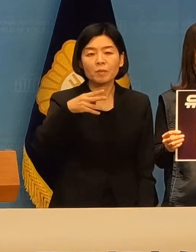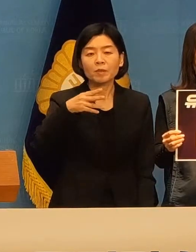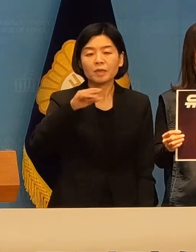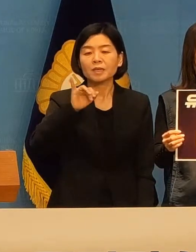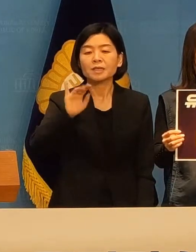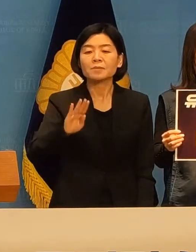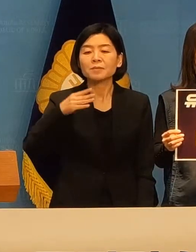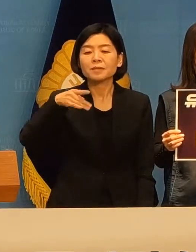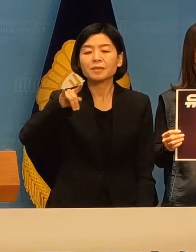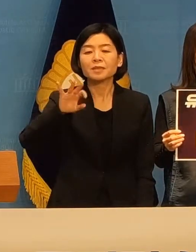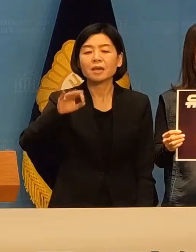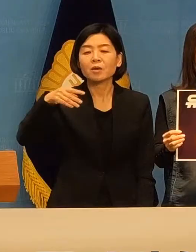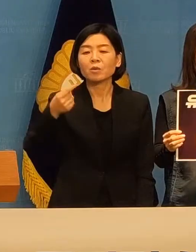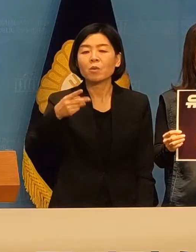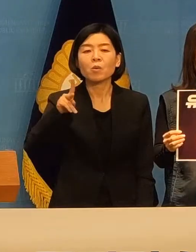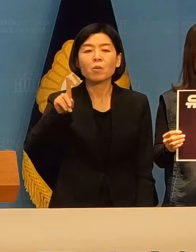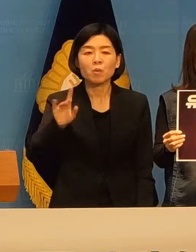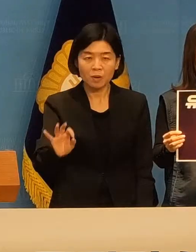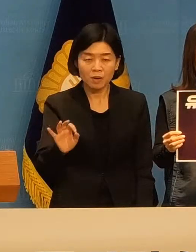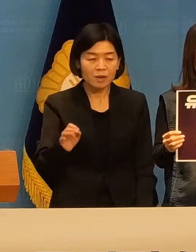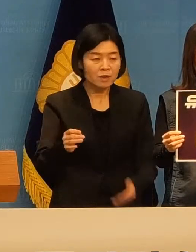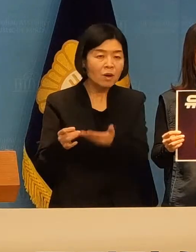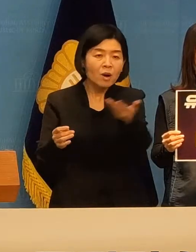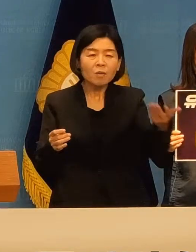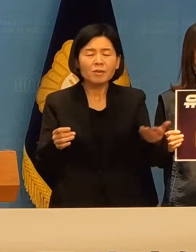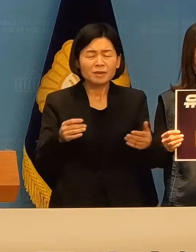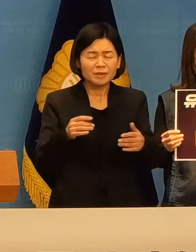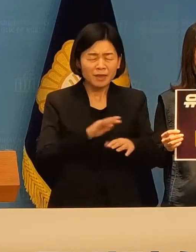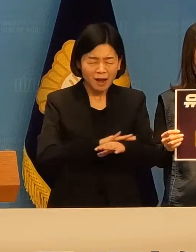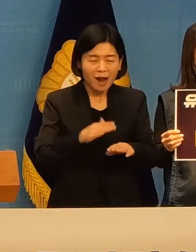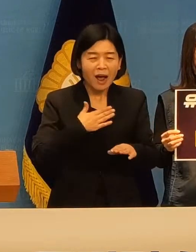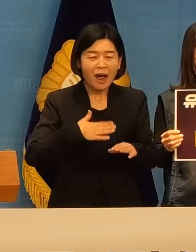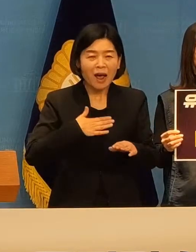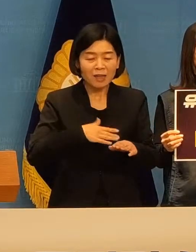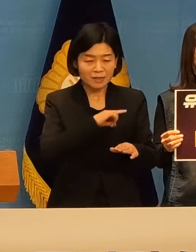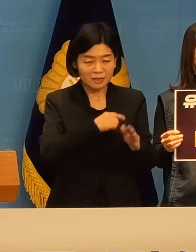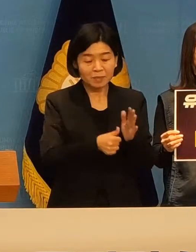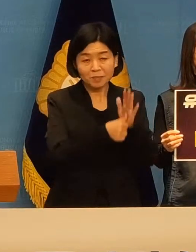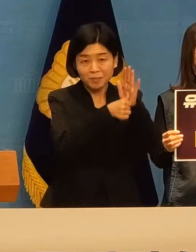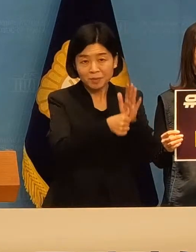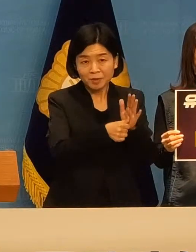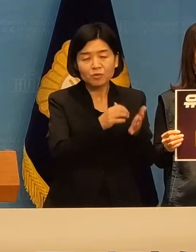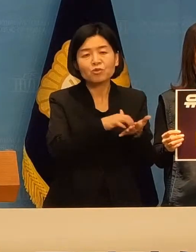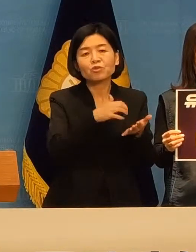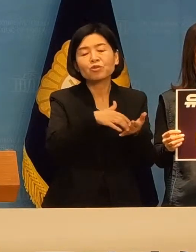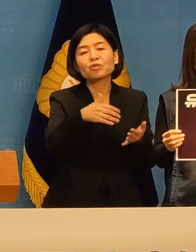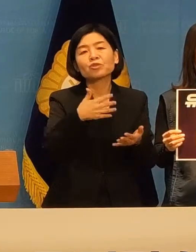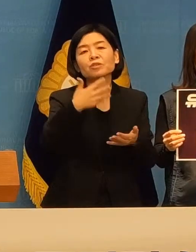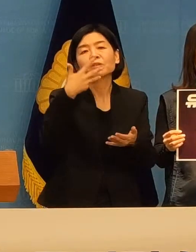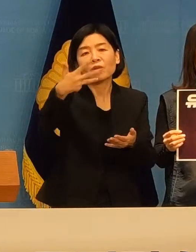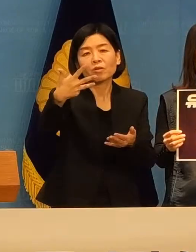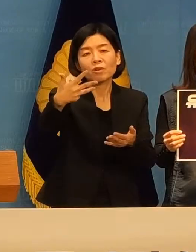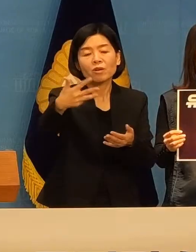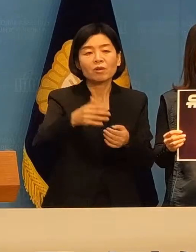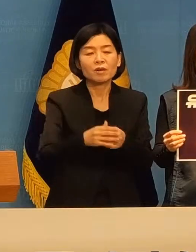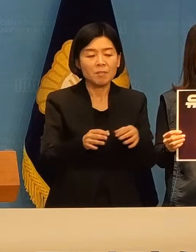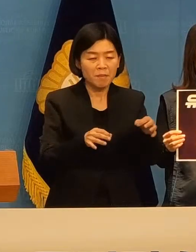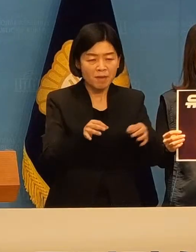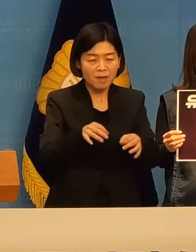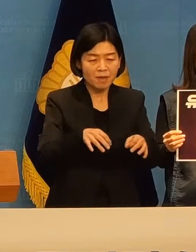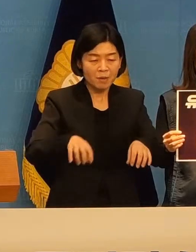알마니 등 여러분들이 익숙하게 잘 알고 있는 브랜드들로 8개 브랜드에 200여 개가 넘는